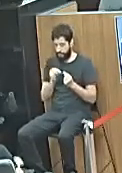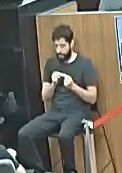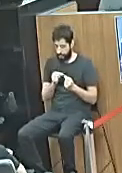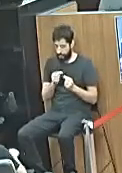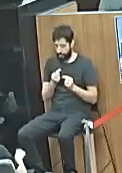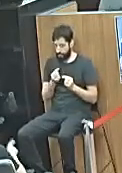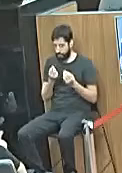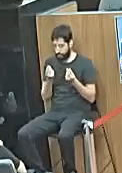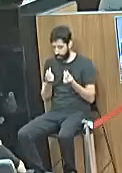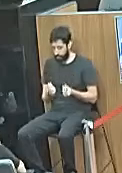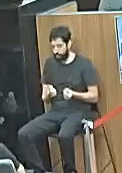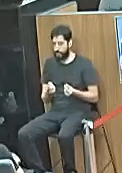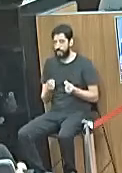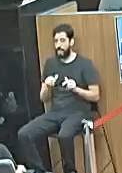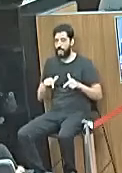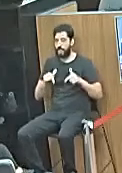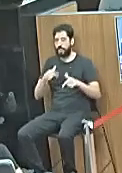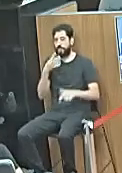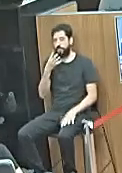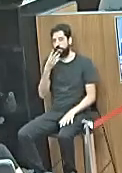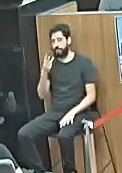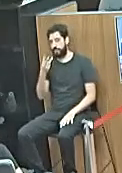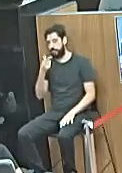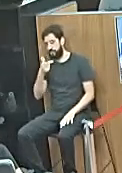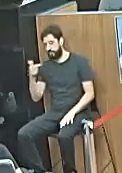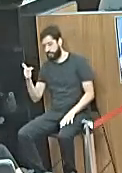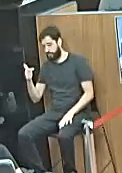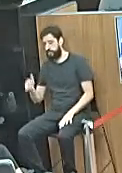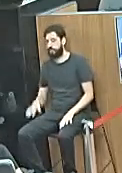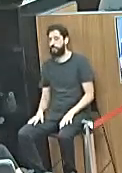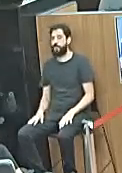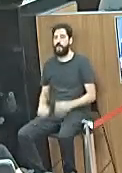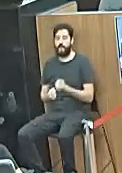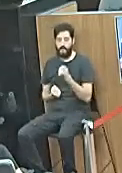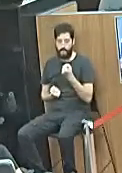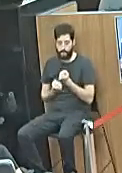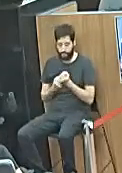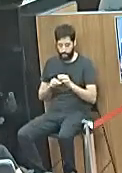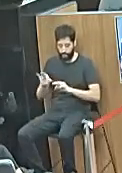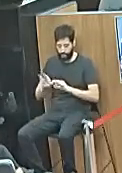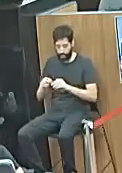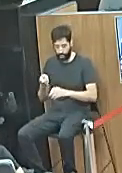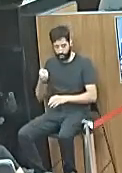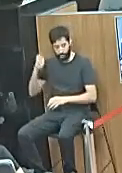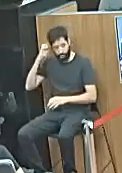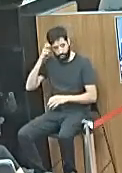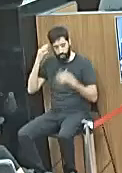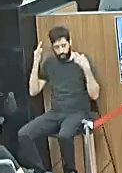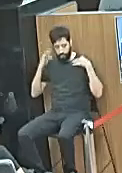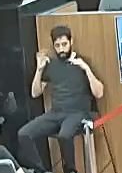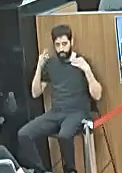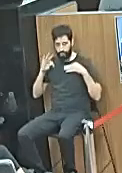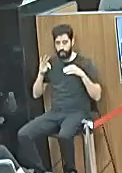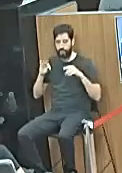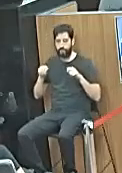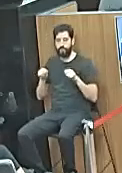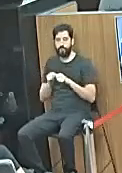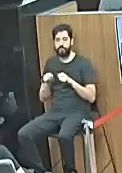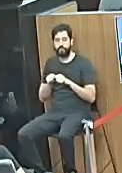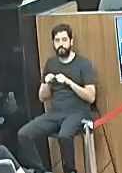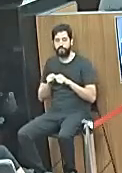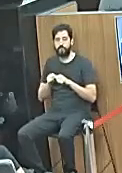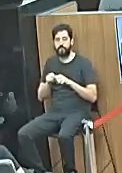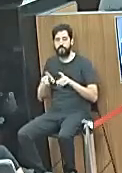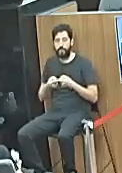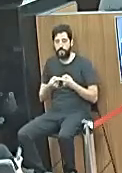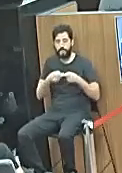e financeiras da ação 4322 apoio a projetos culturais e turísticos executado por meio